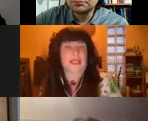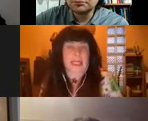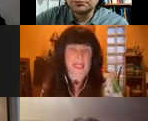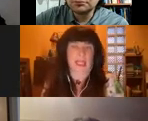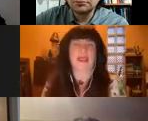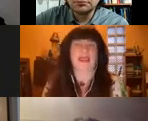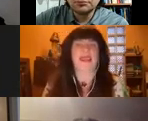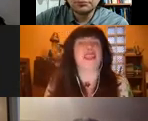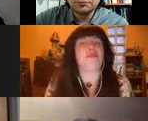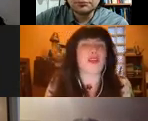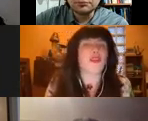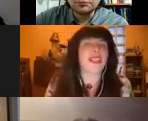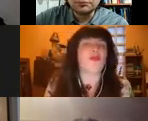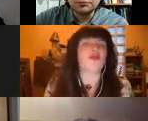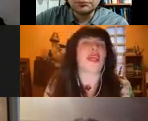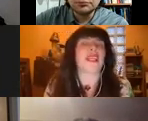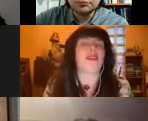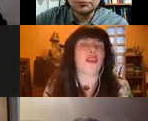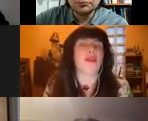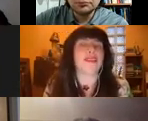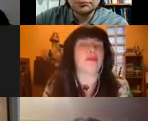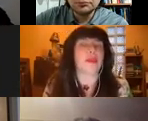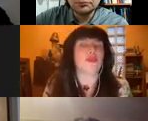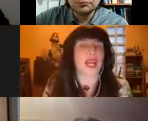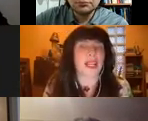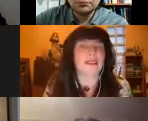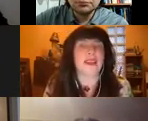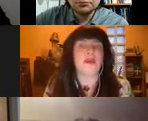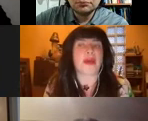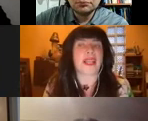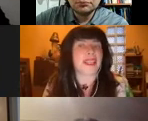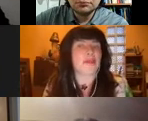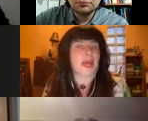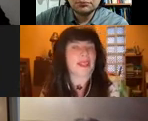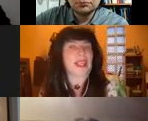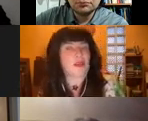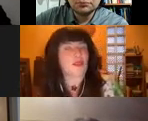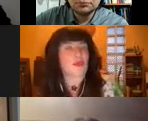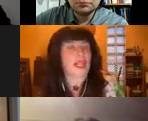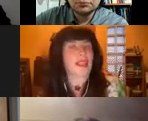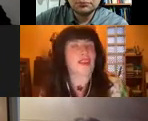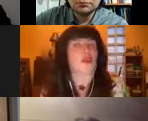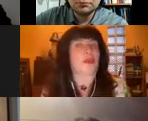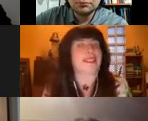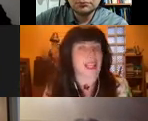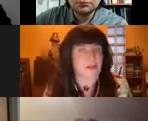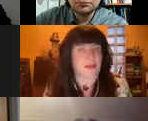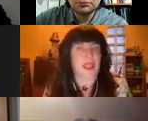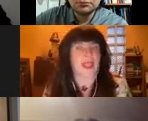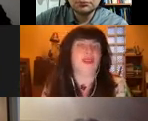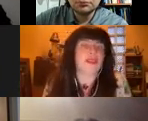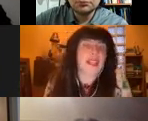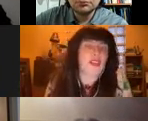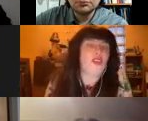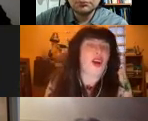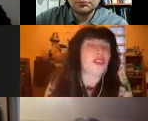señas chilena en el marco del discurso narrativo de experiencias personales para legitimar esta lengua en su modalidad visoespacial